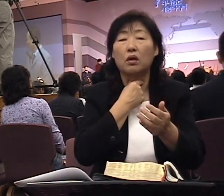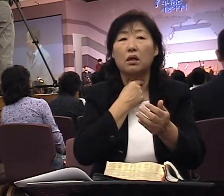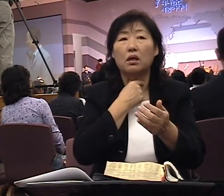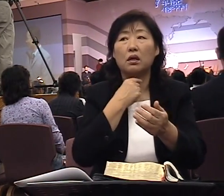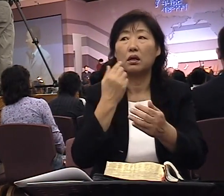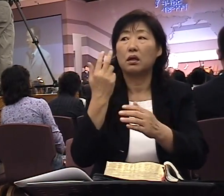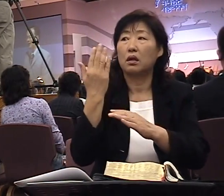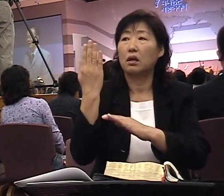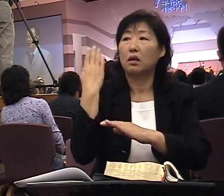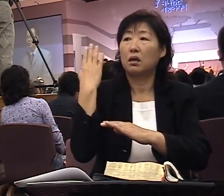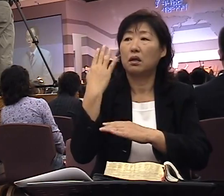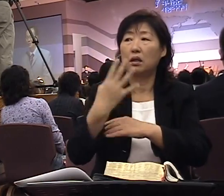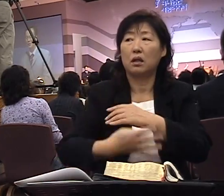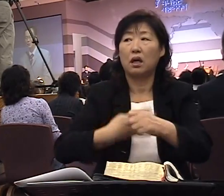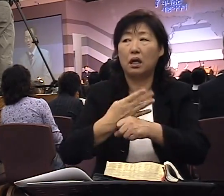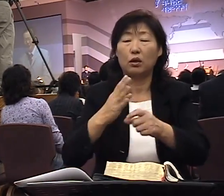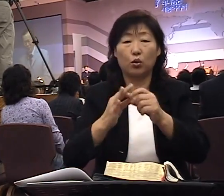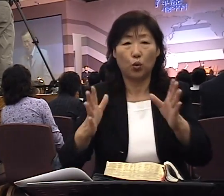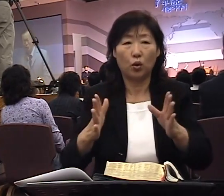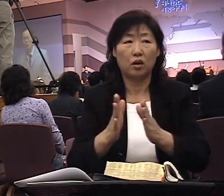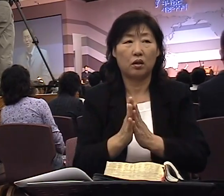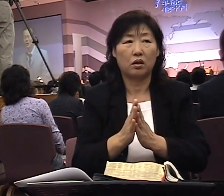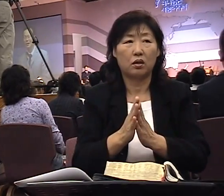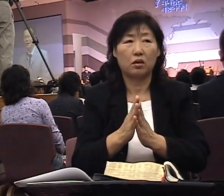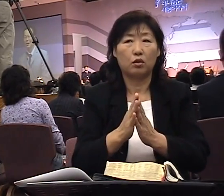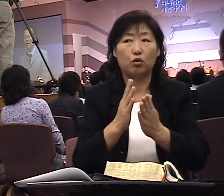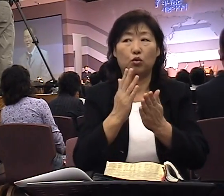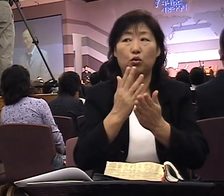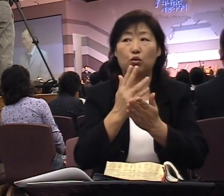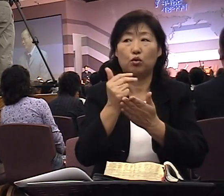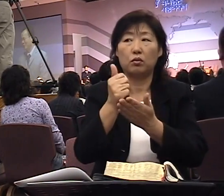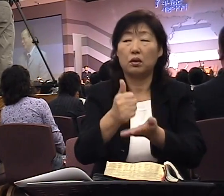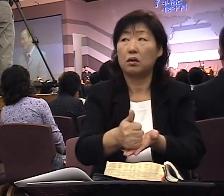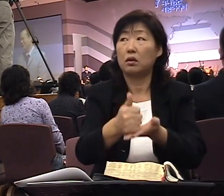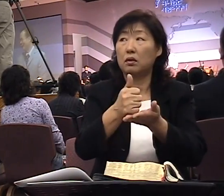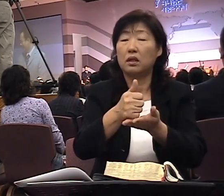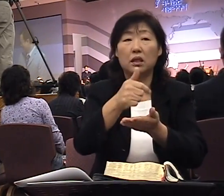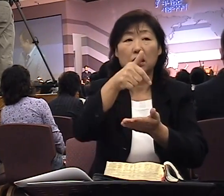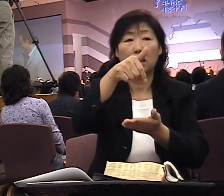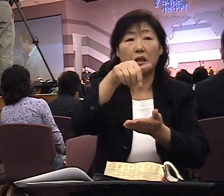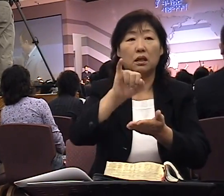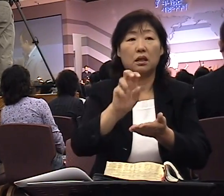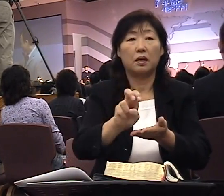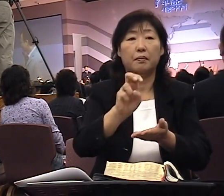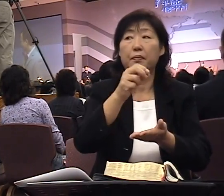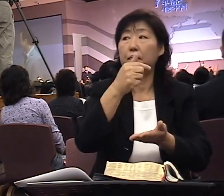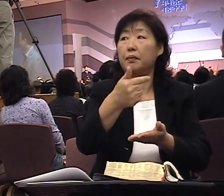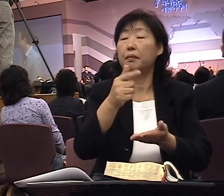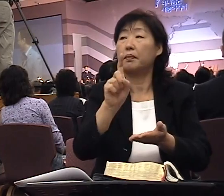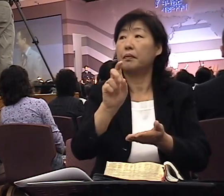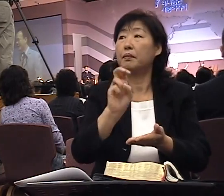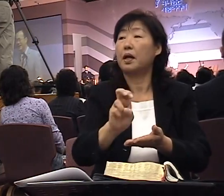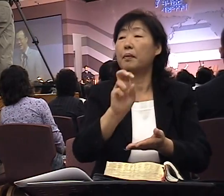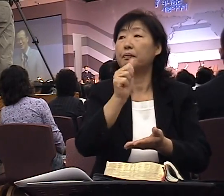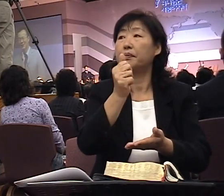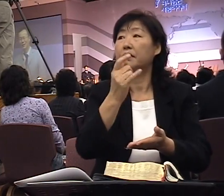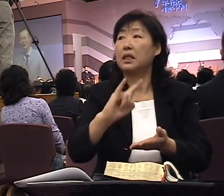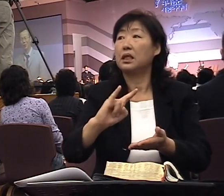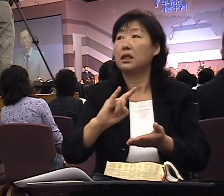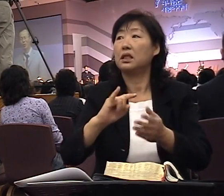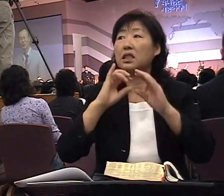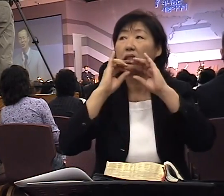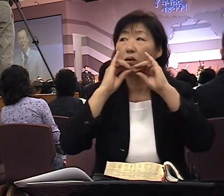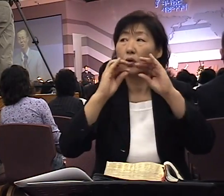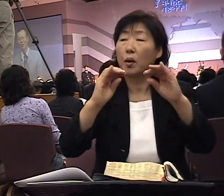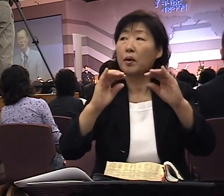4년 동안 우리와 함께 주님을 귀하게 섬겨주신 김남희 전도사님 나와주시고 이제